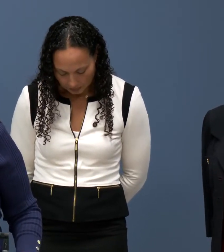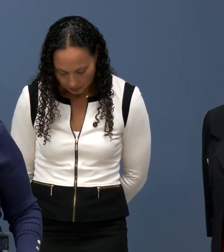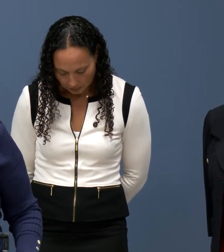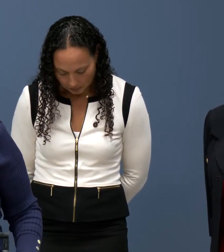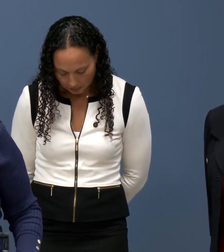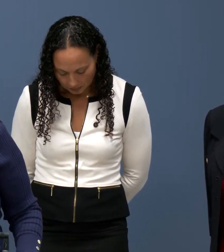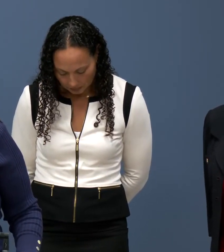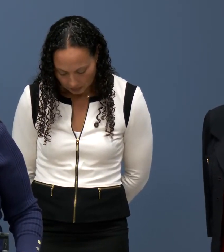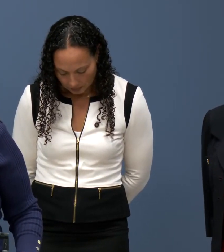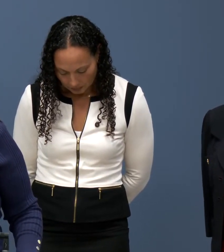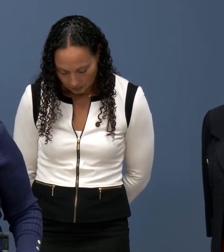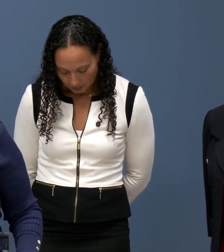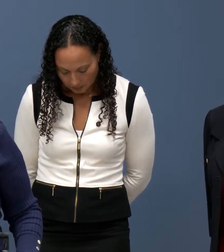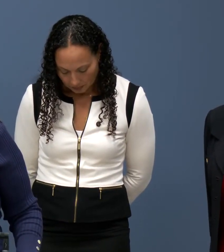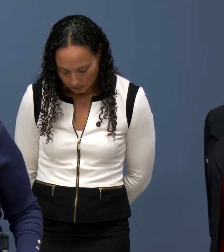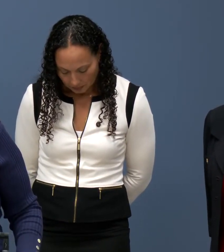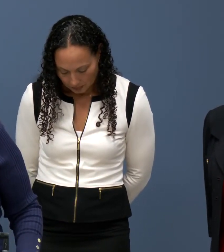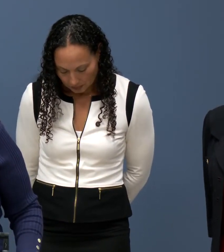hogar, un